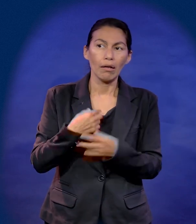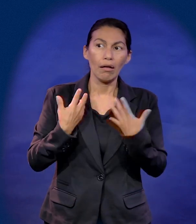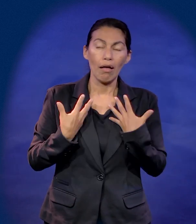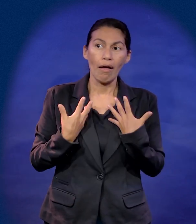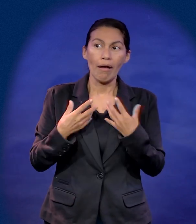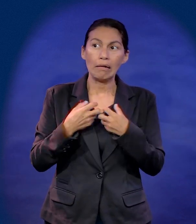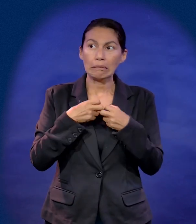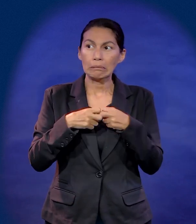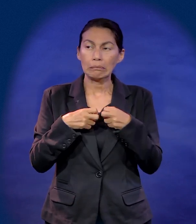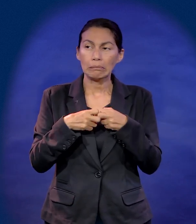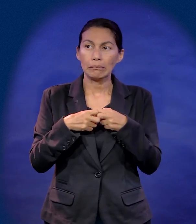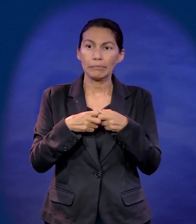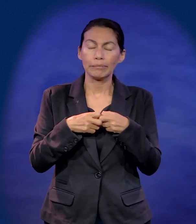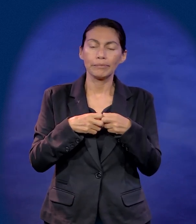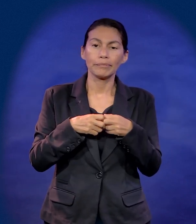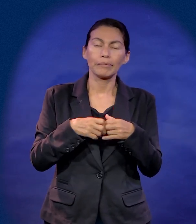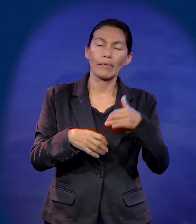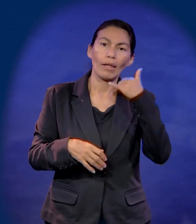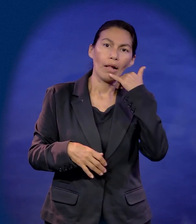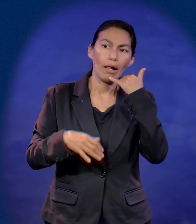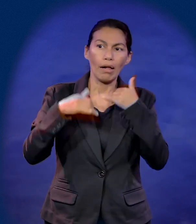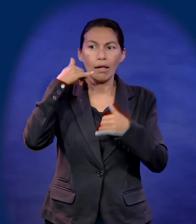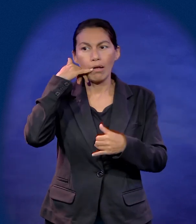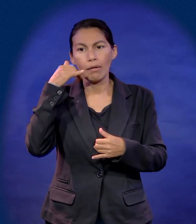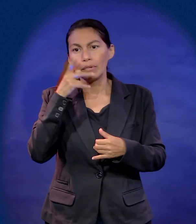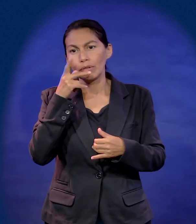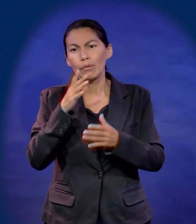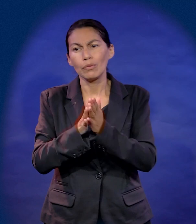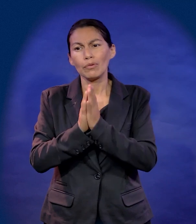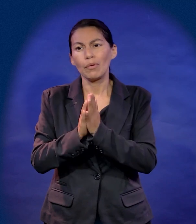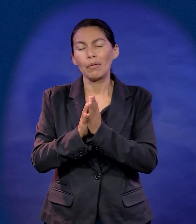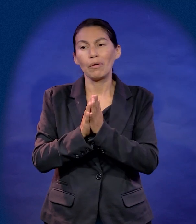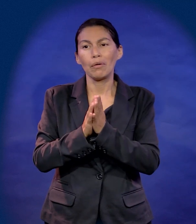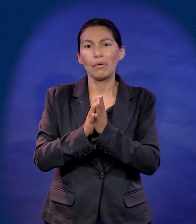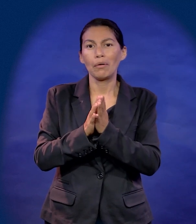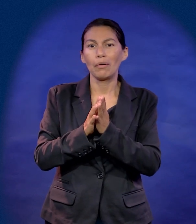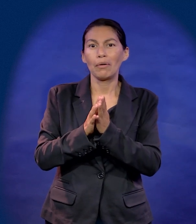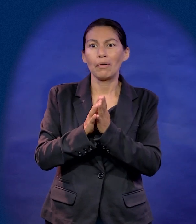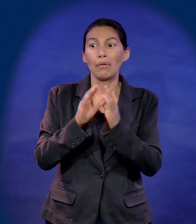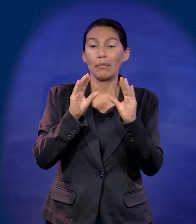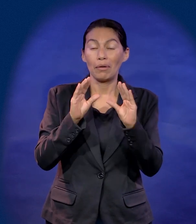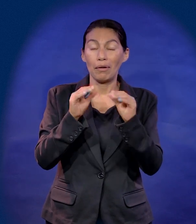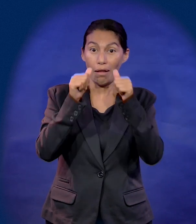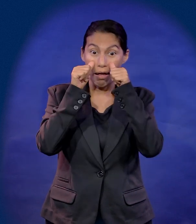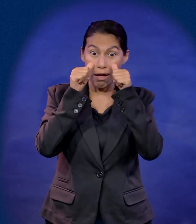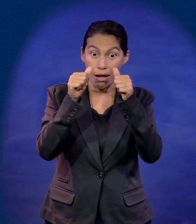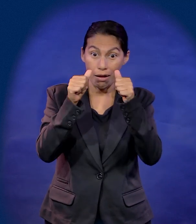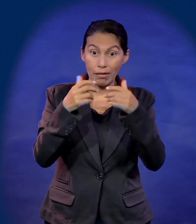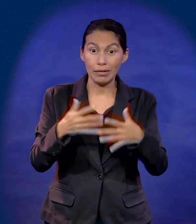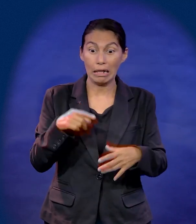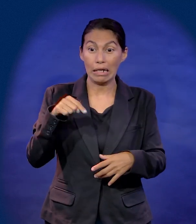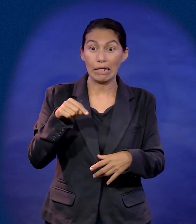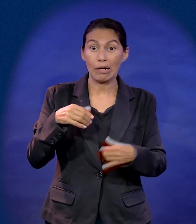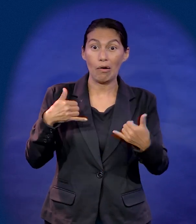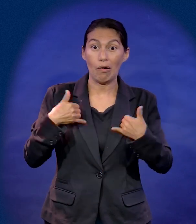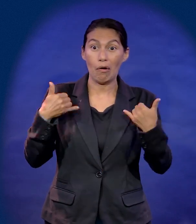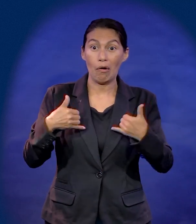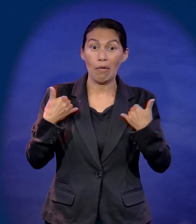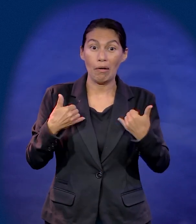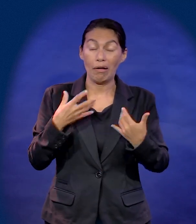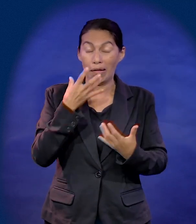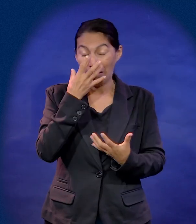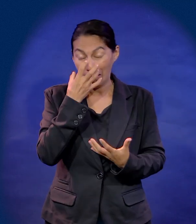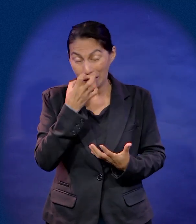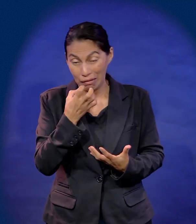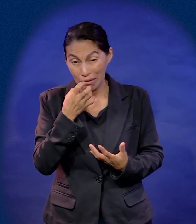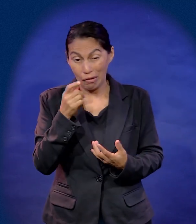por aquí. Pero yo me preocupé. Rápido le hablé a algunos compañeros pastores, les dije, hey, tenemos código rojo. Hay un